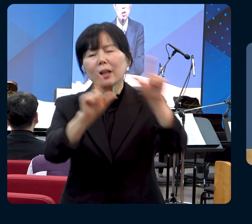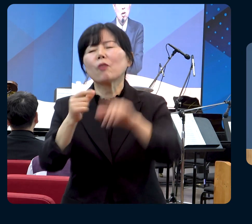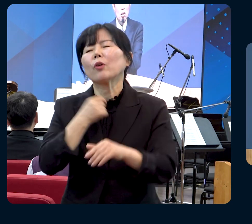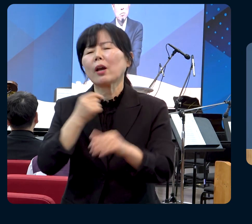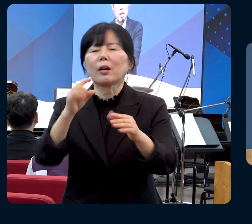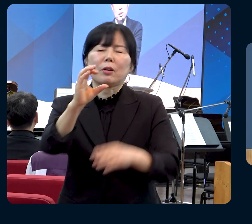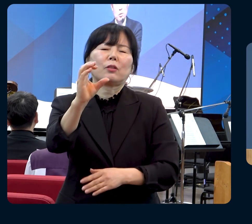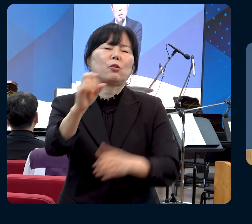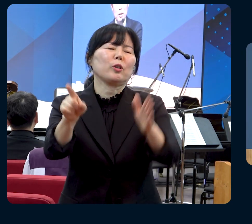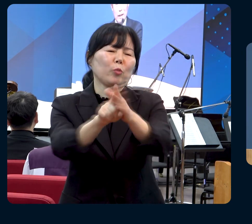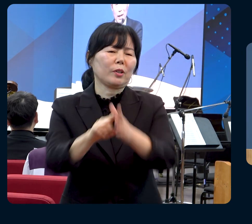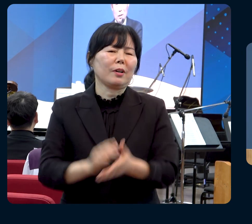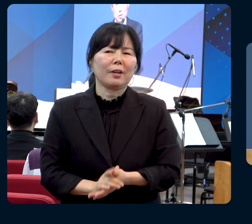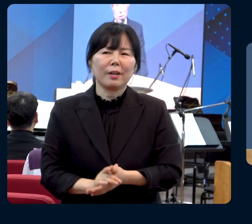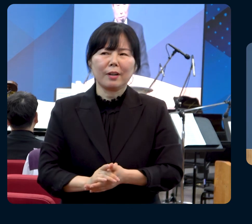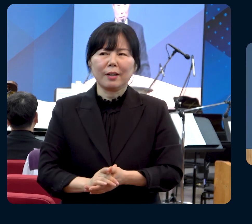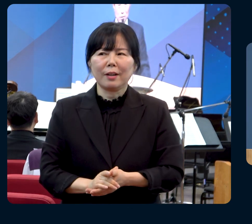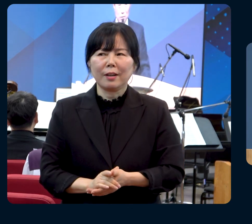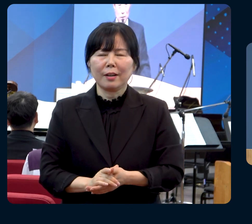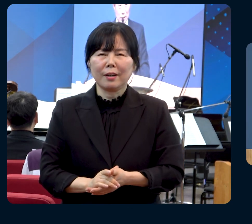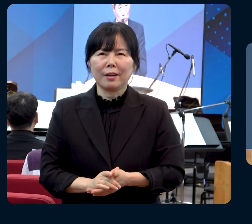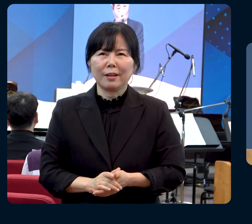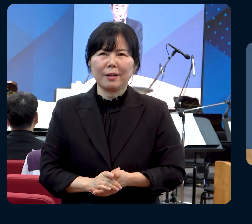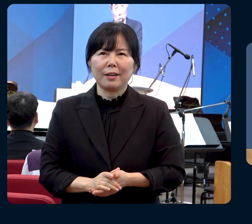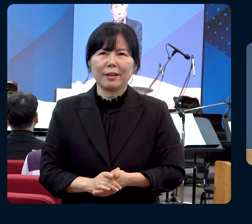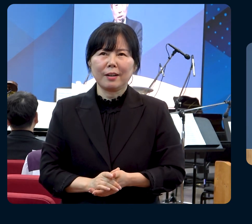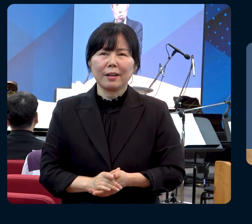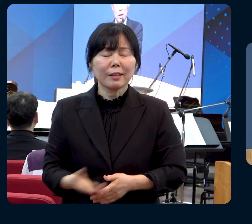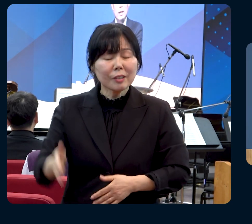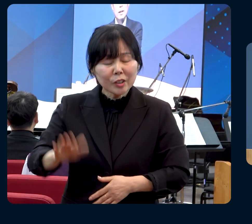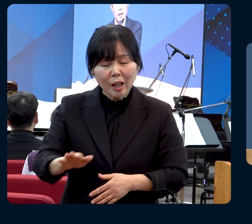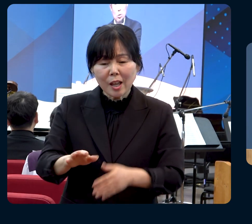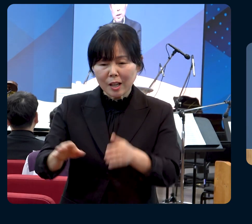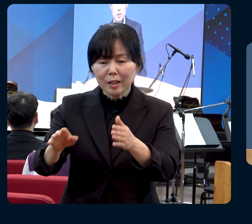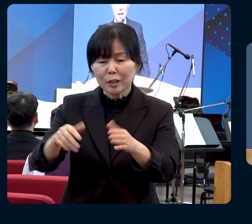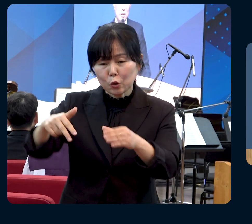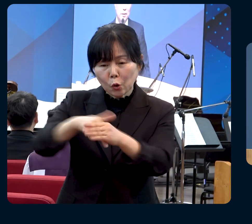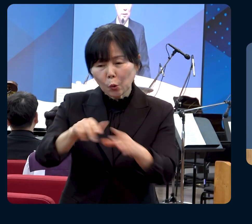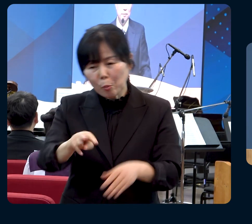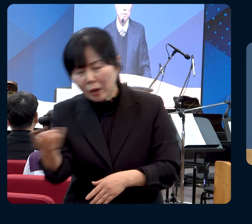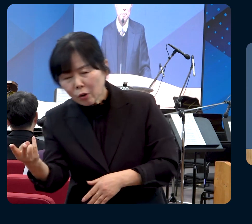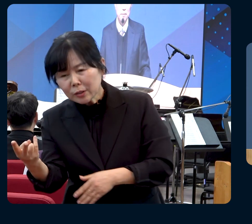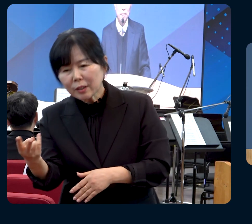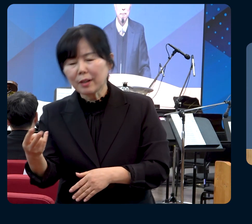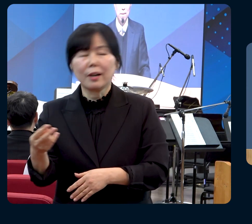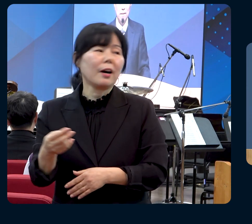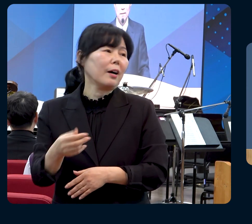그래서 처음 개신교 예배를 나간 거죠. 여의도 순복음교회를 누가 인도해서 갔어요.